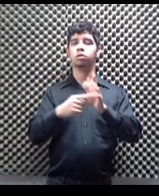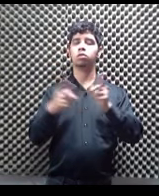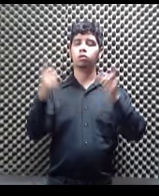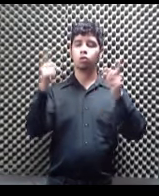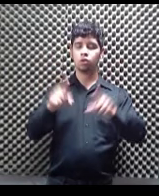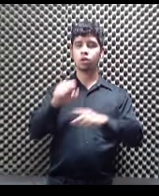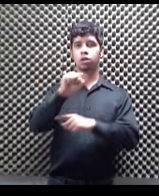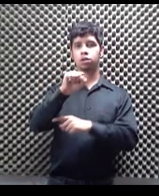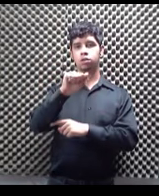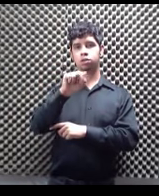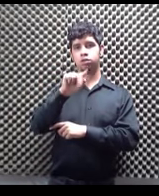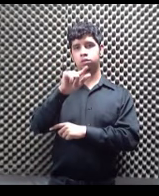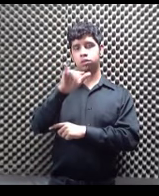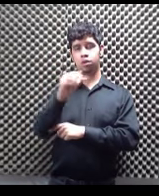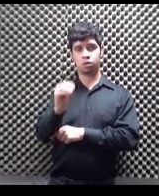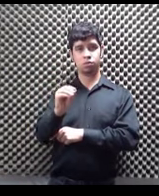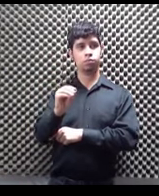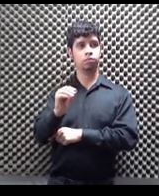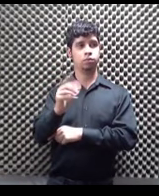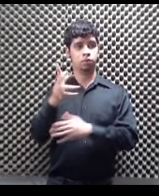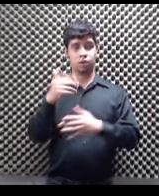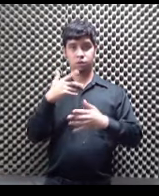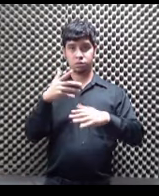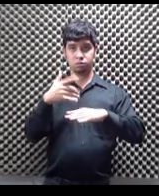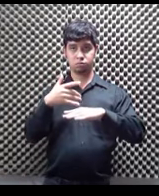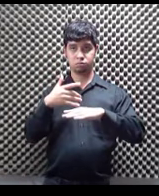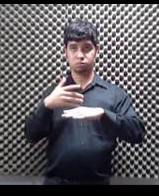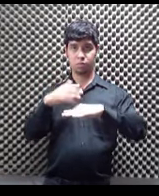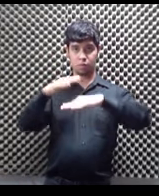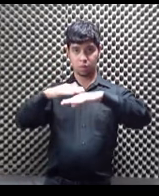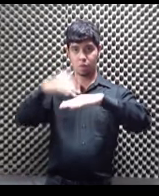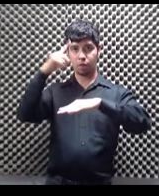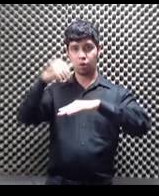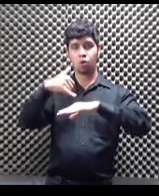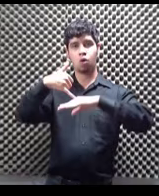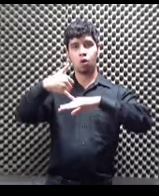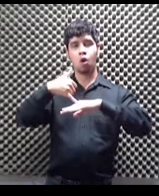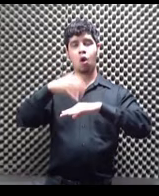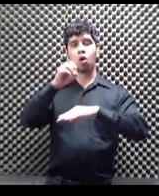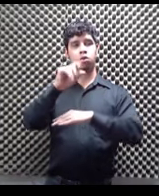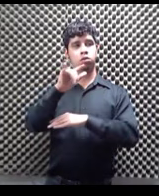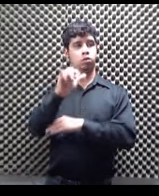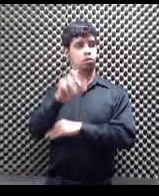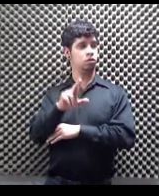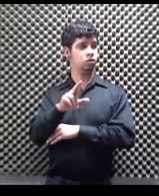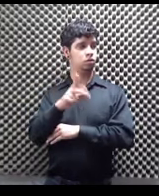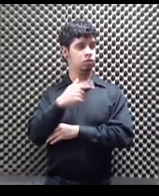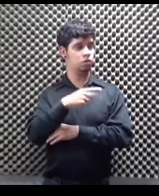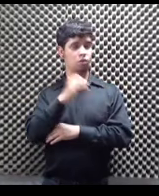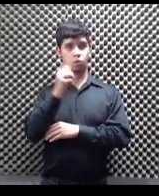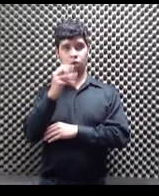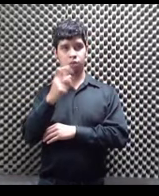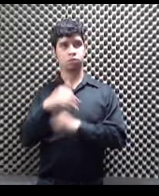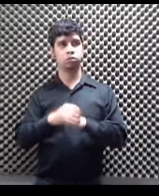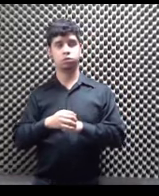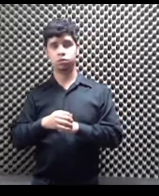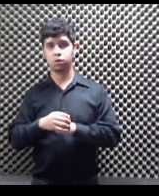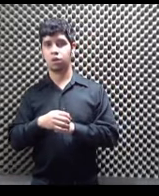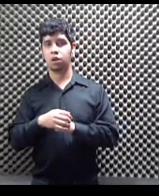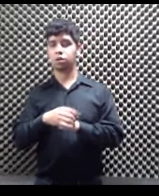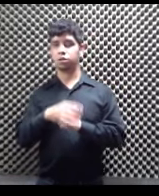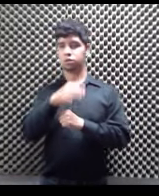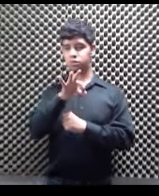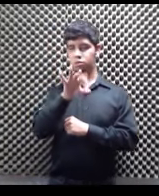recuerdo, de su postulación al Oscar. Y entonces ya, fue en el